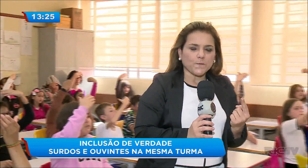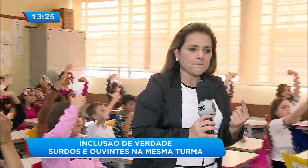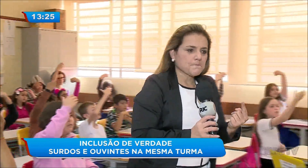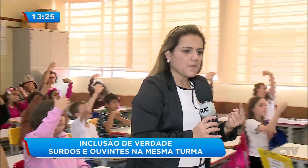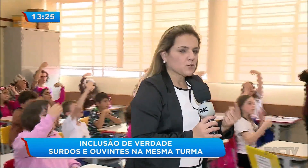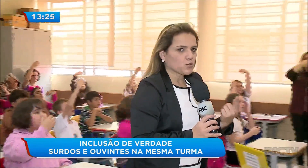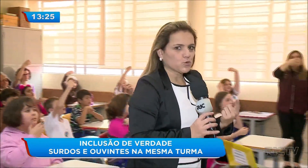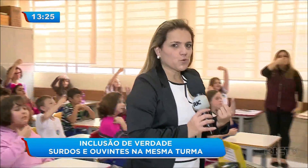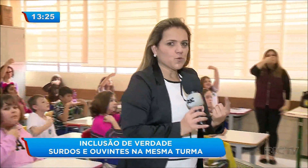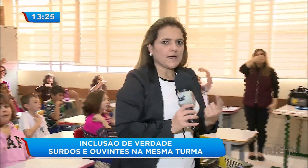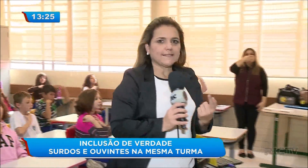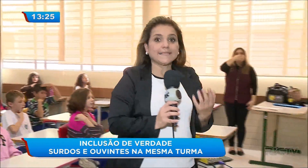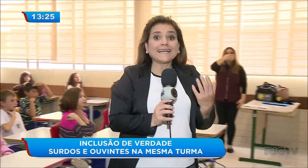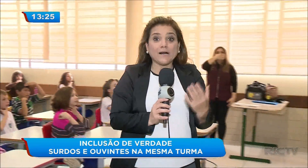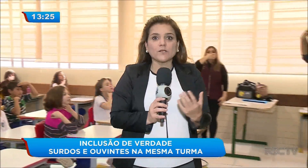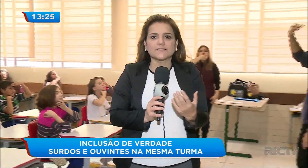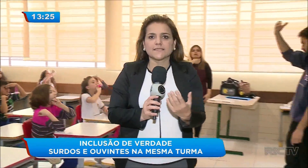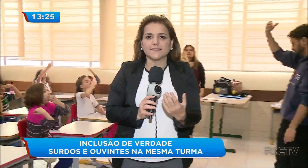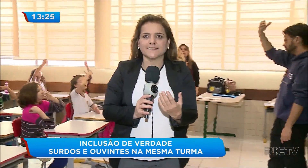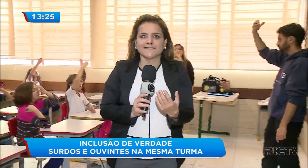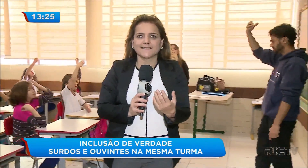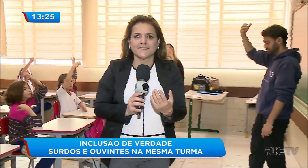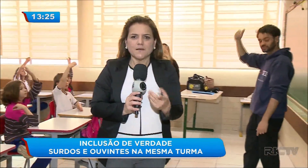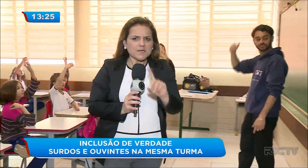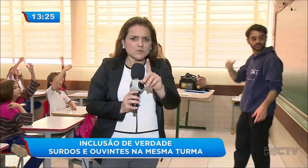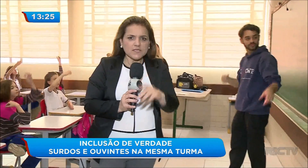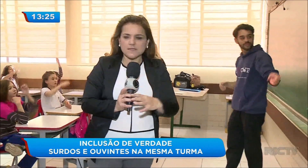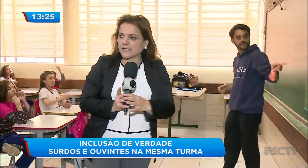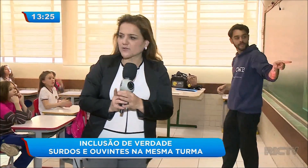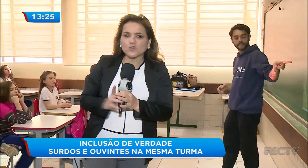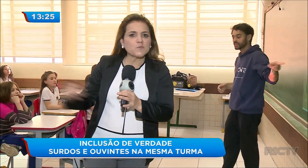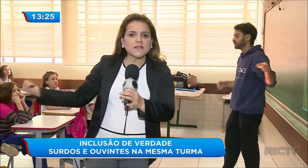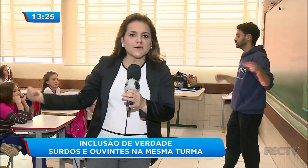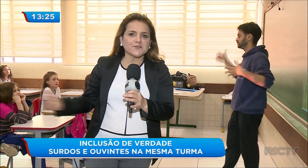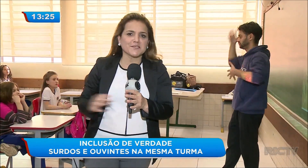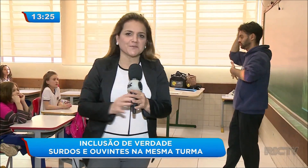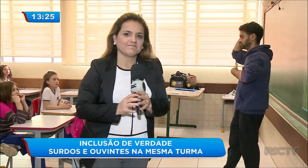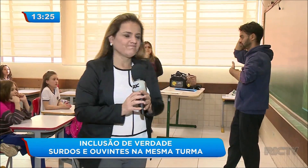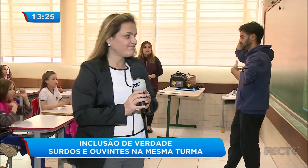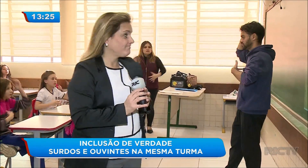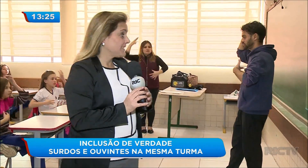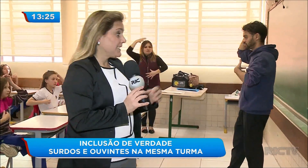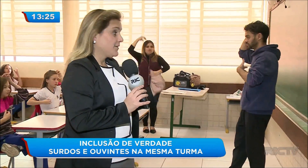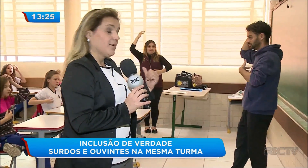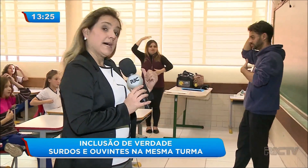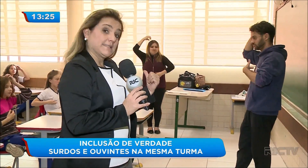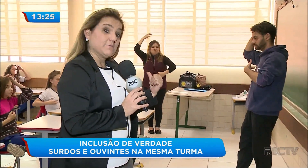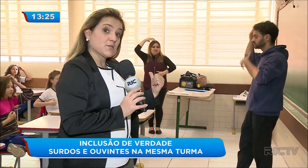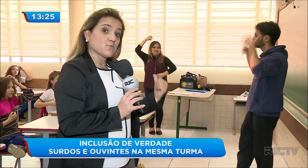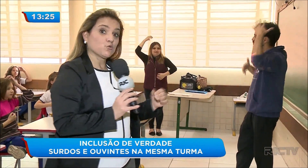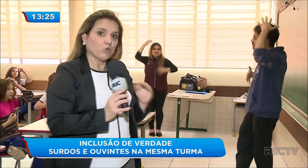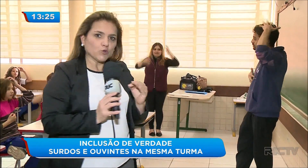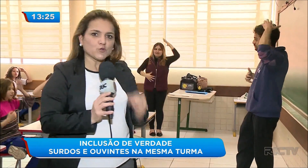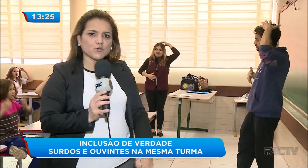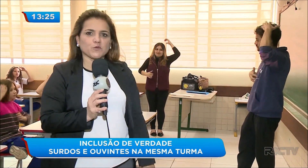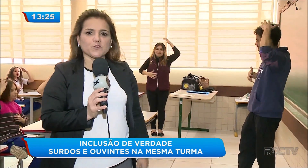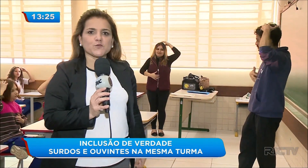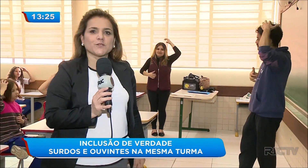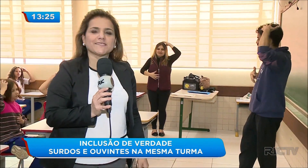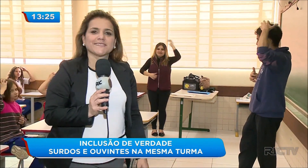surdo a dar aulas aqui. Mas não tem ensinado só os pequenos, não. Até mesmo todos os professores